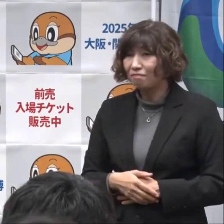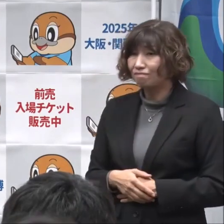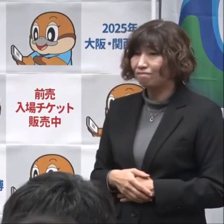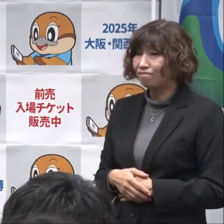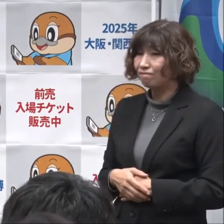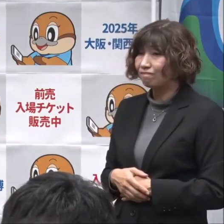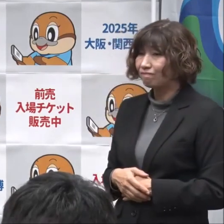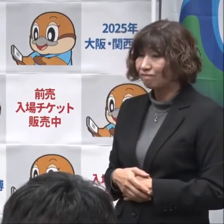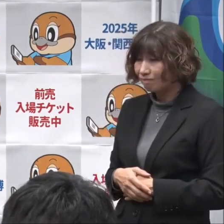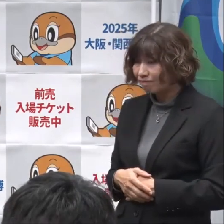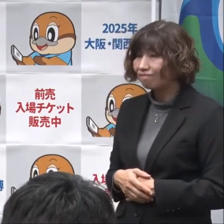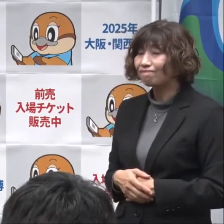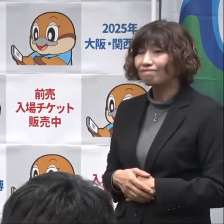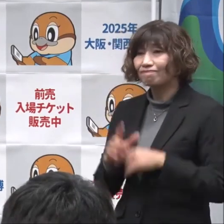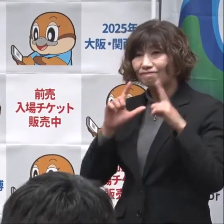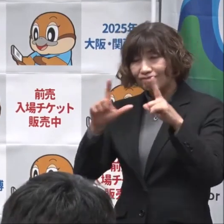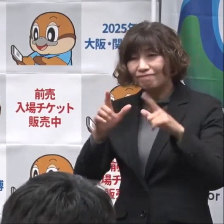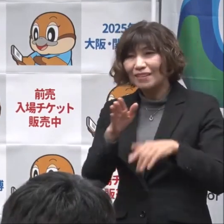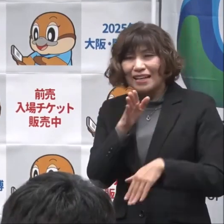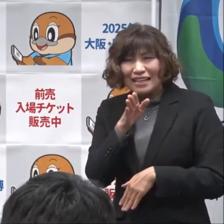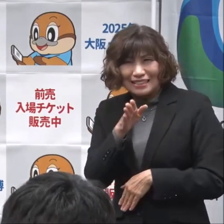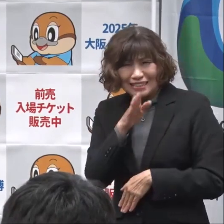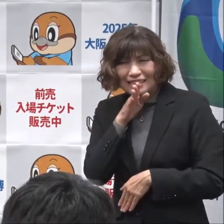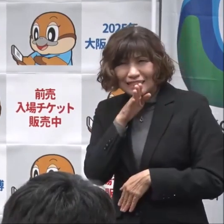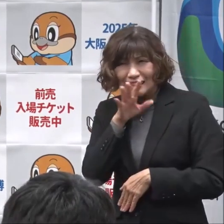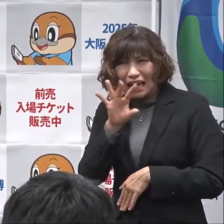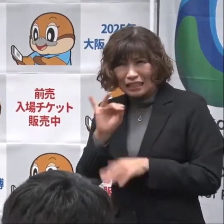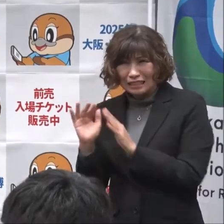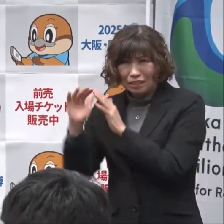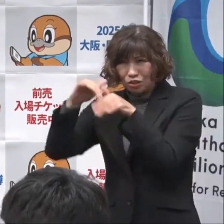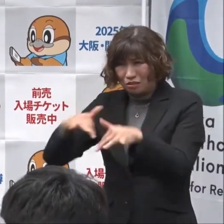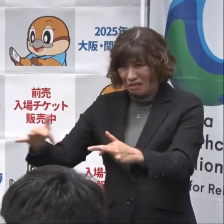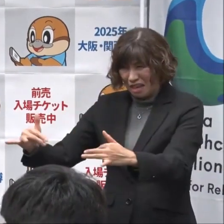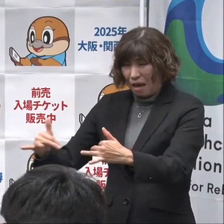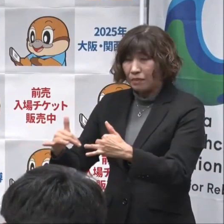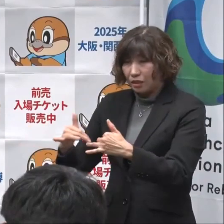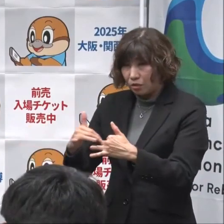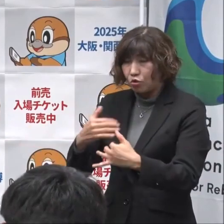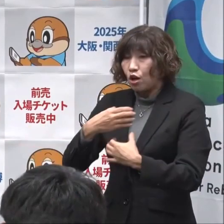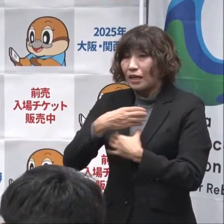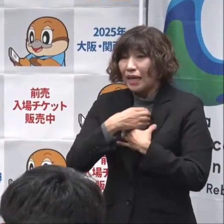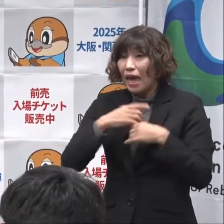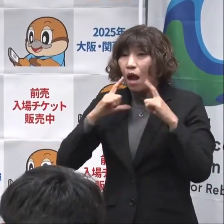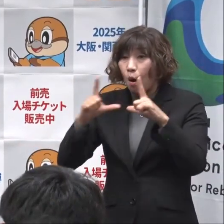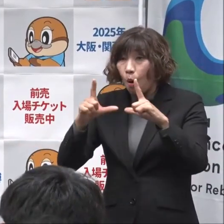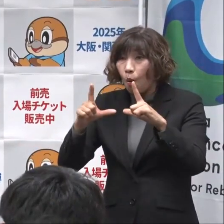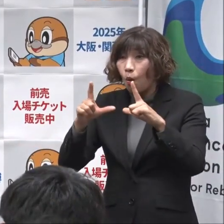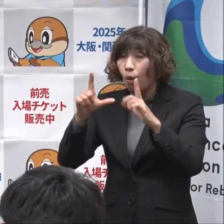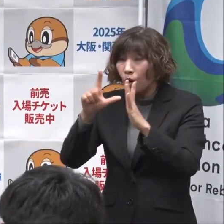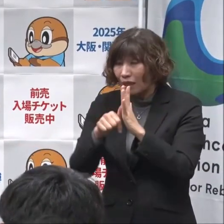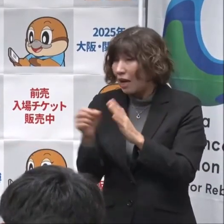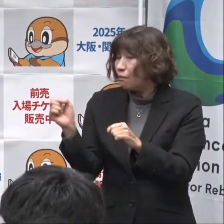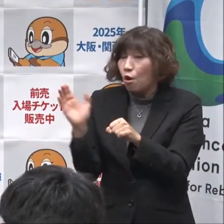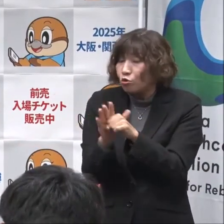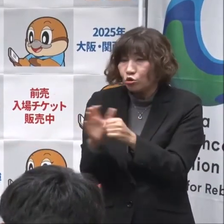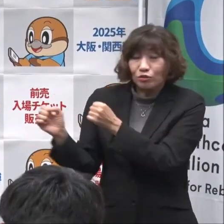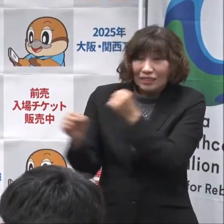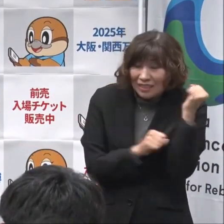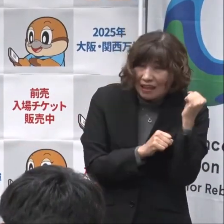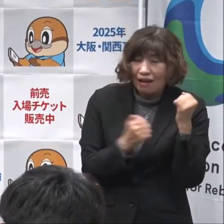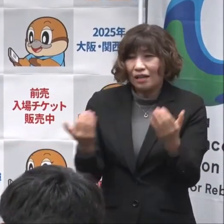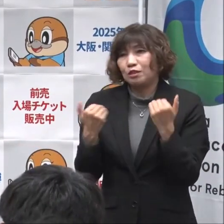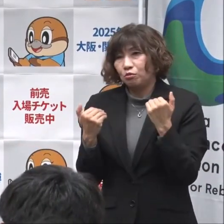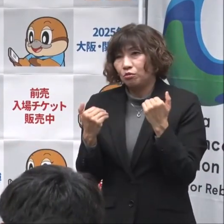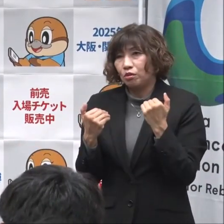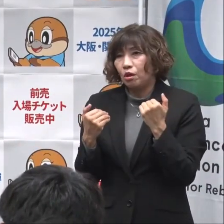こう実際に津波が来るという警報が出されたときはもう即座に避難していただくことになります。それが 2,30 センチなの